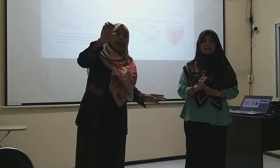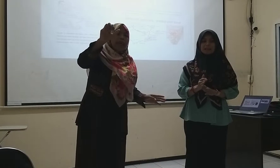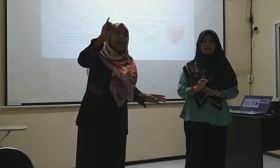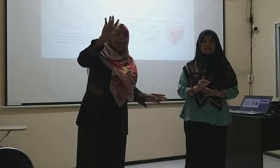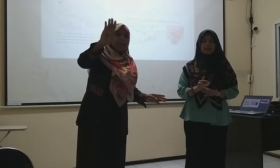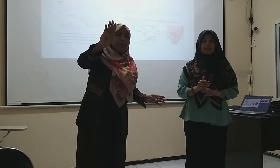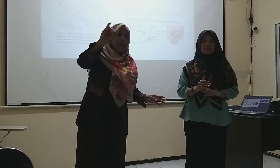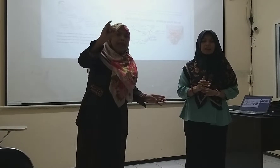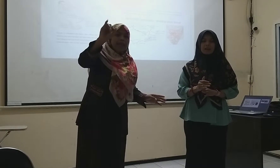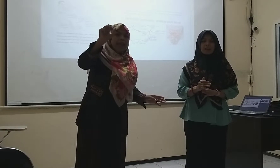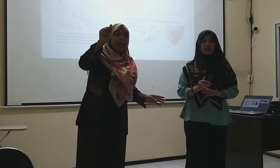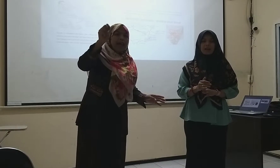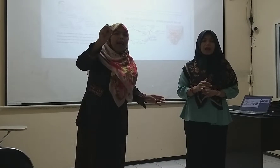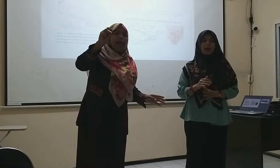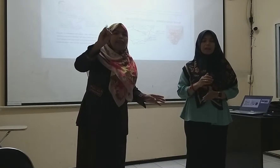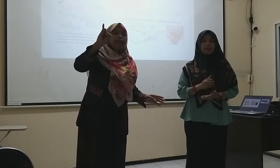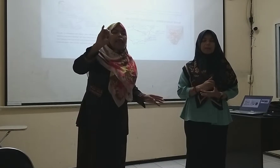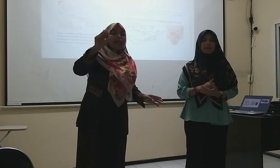Amebiasis.